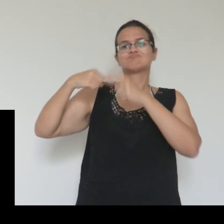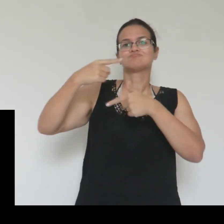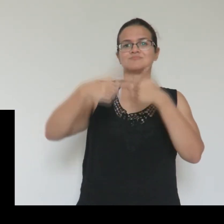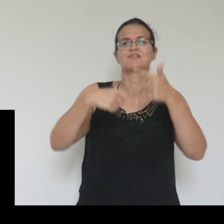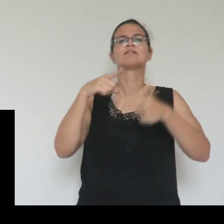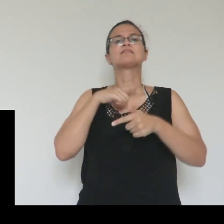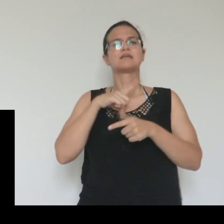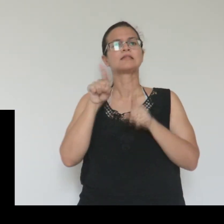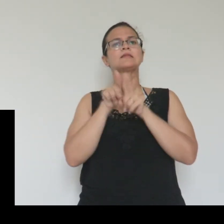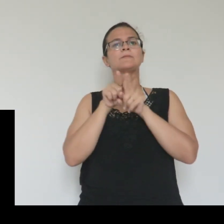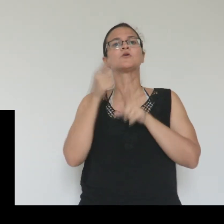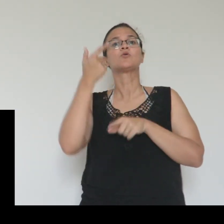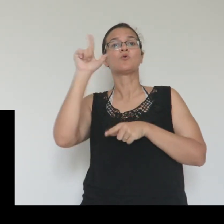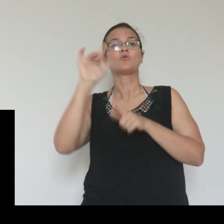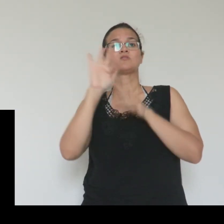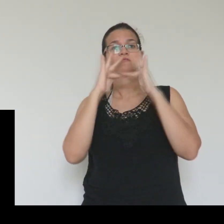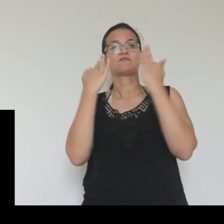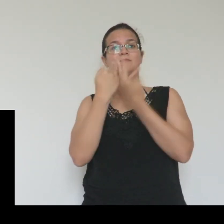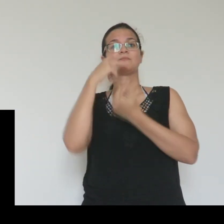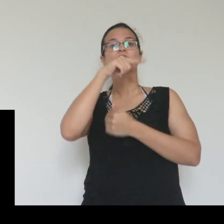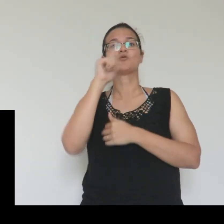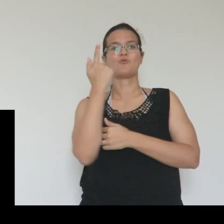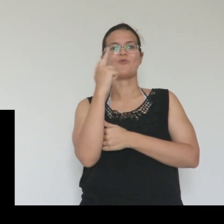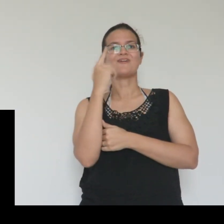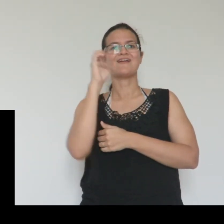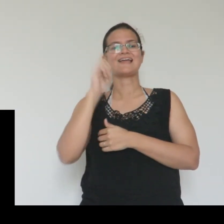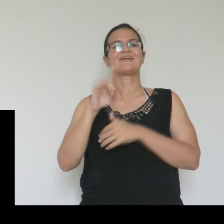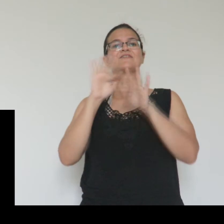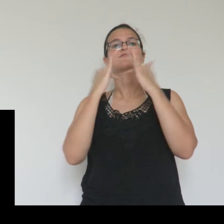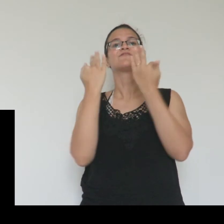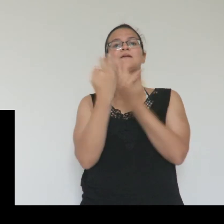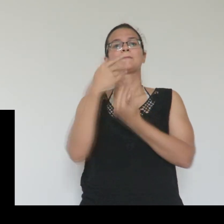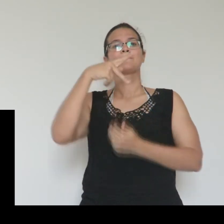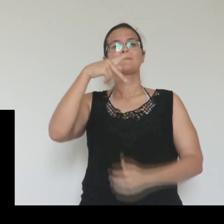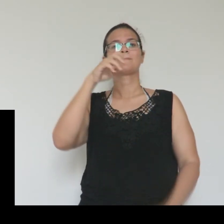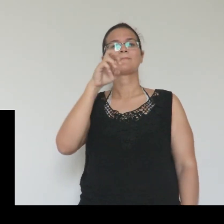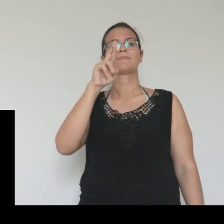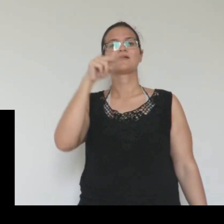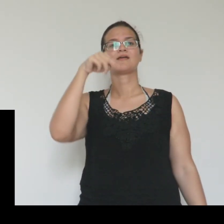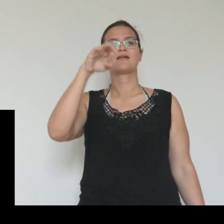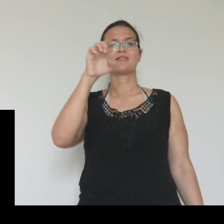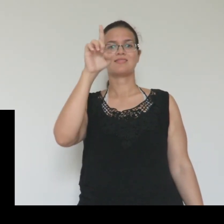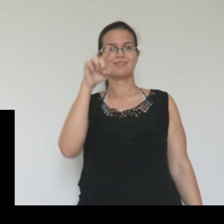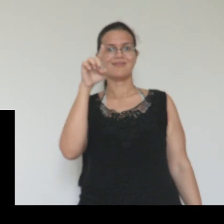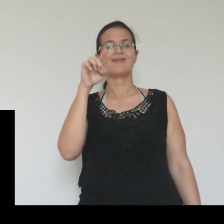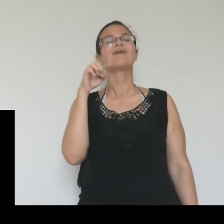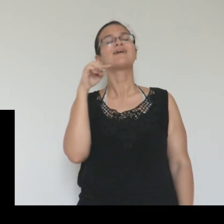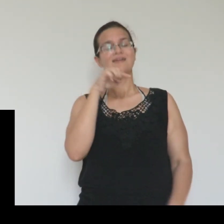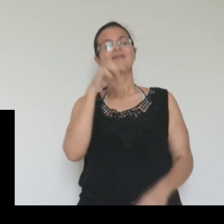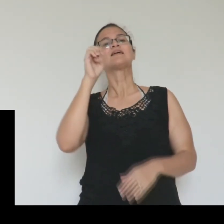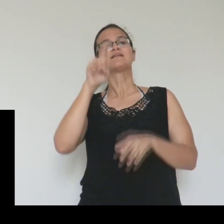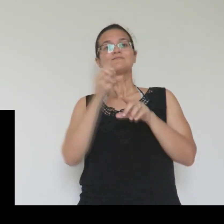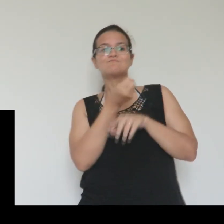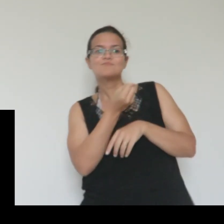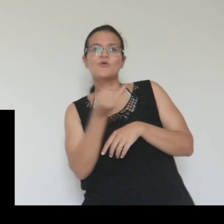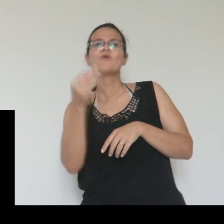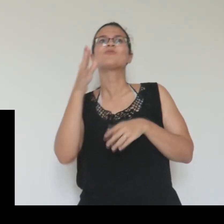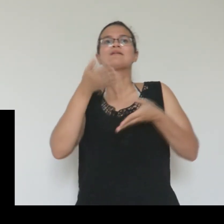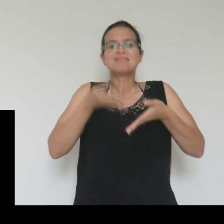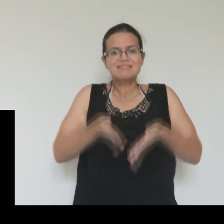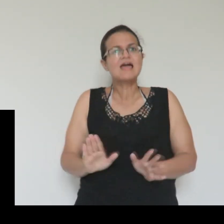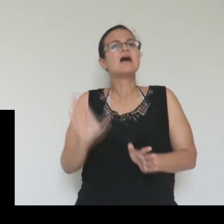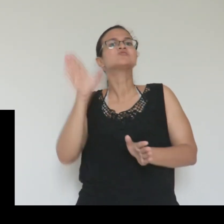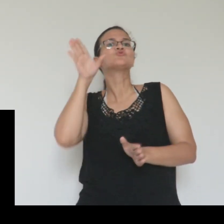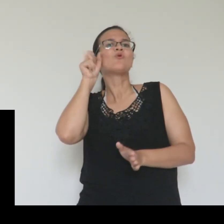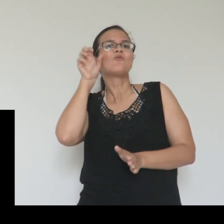alguns deles até nascem ouvintes, mas devido a uma doença hereditária, com o tempo, com o avançar da